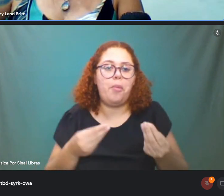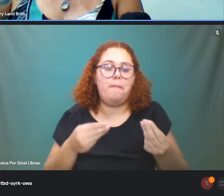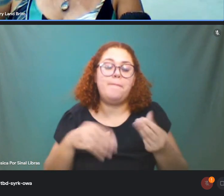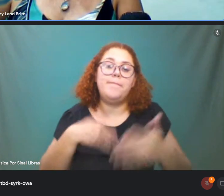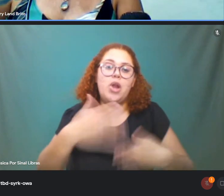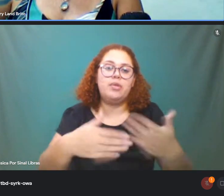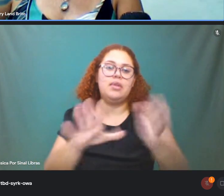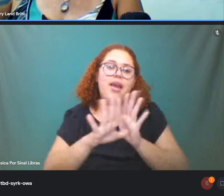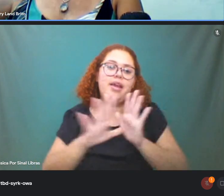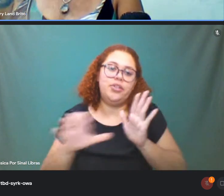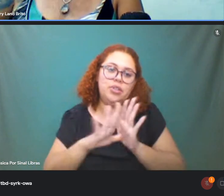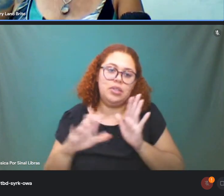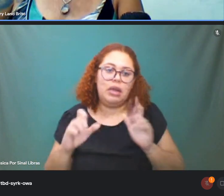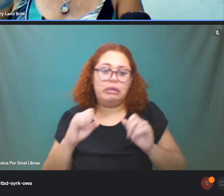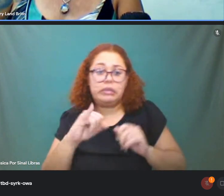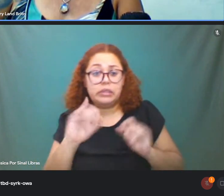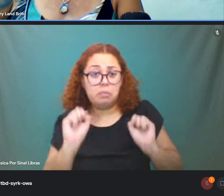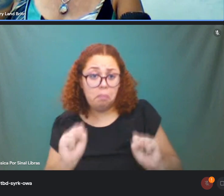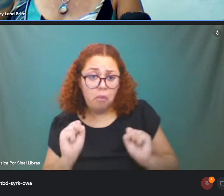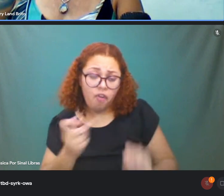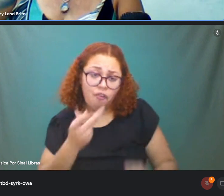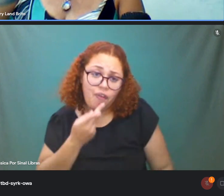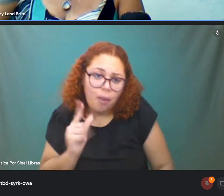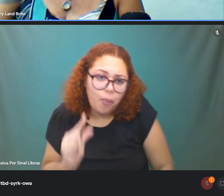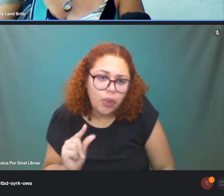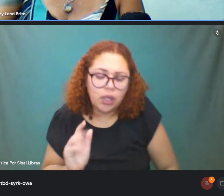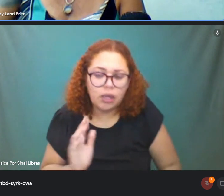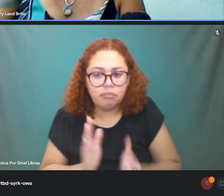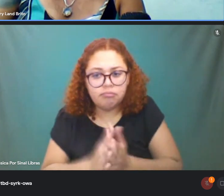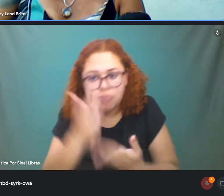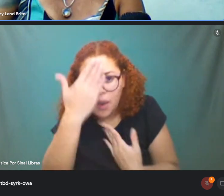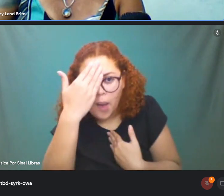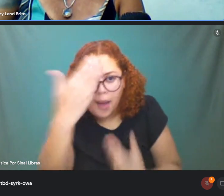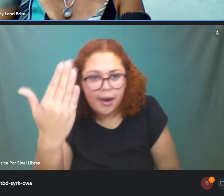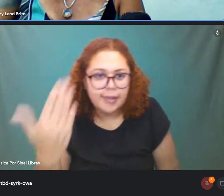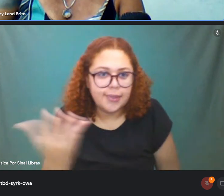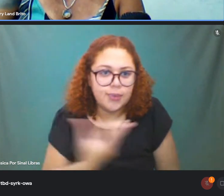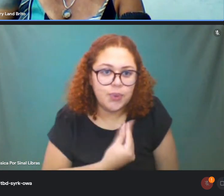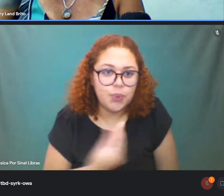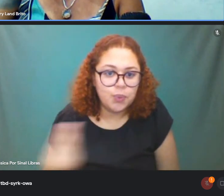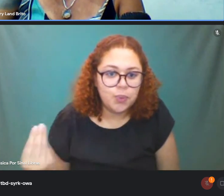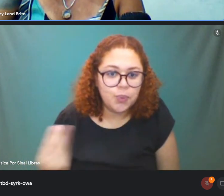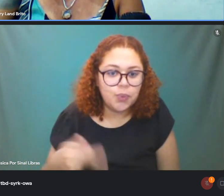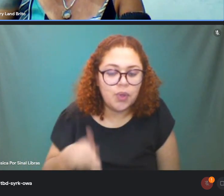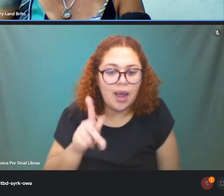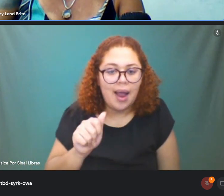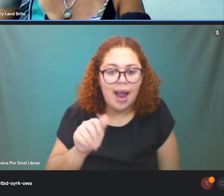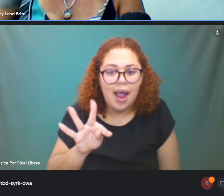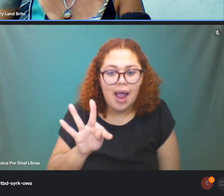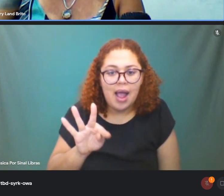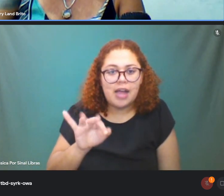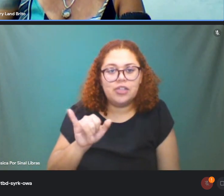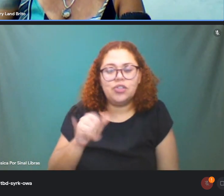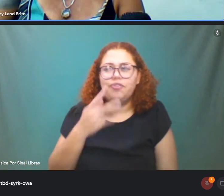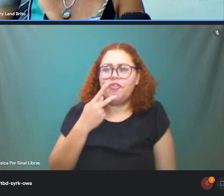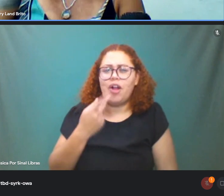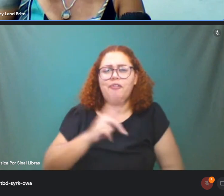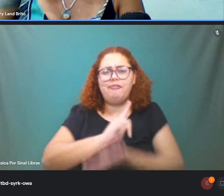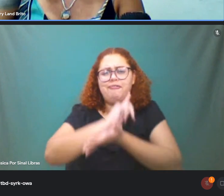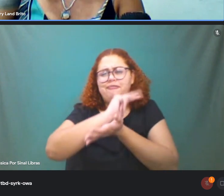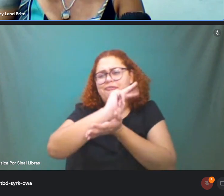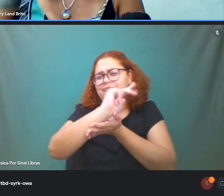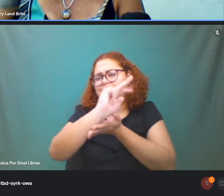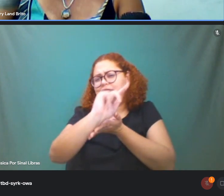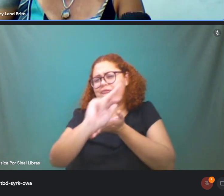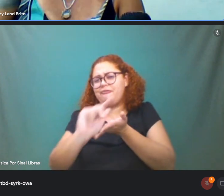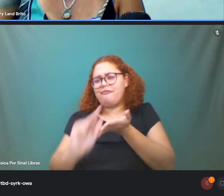quem puder falar um pouco nisso também. E aí... Kate trouxe aqui quantas habilidades essa menina tem. Ela escreve